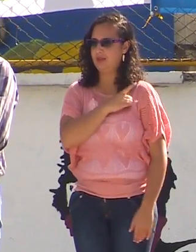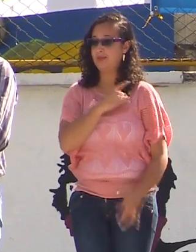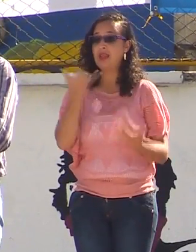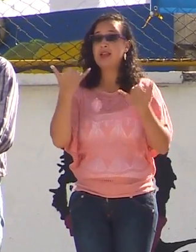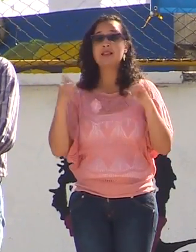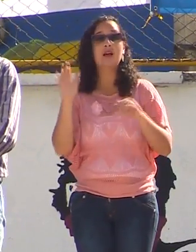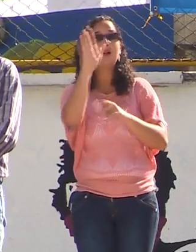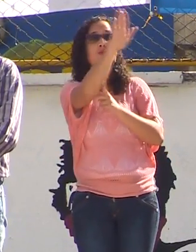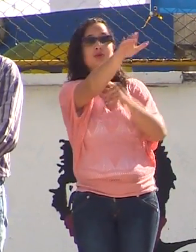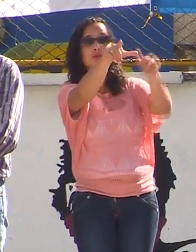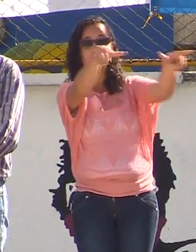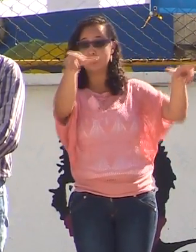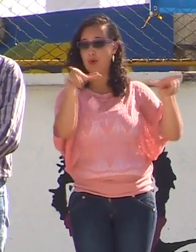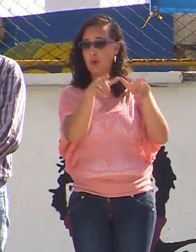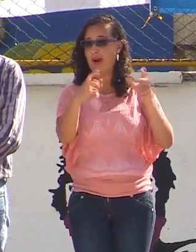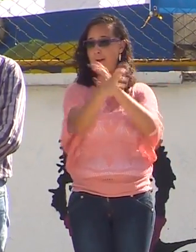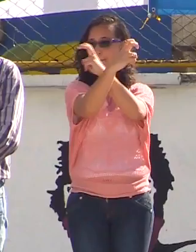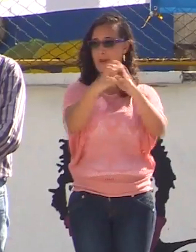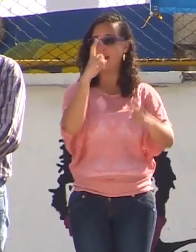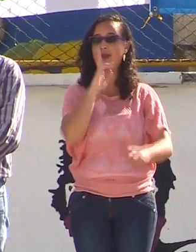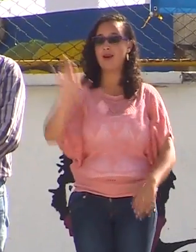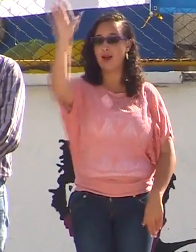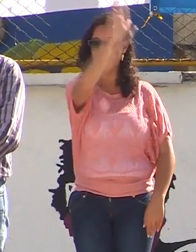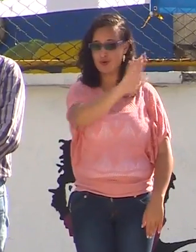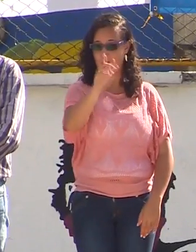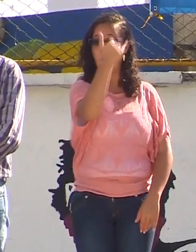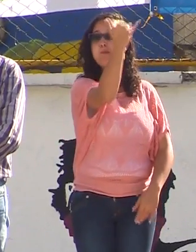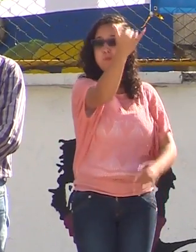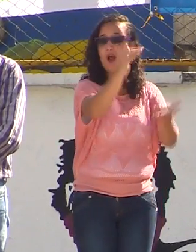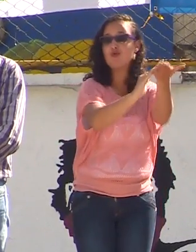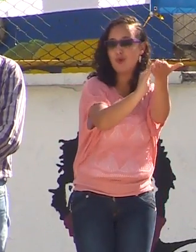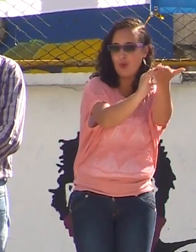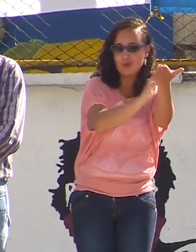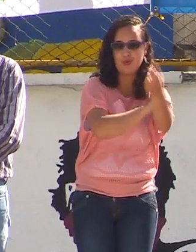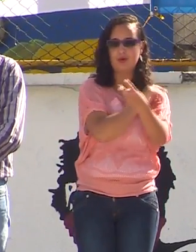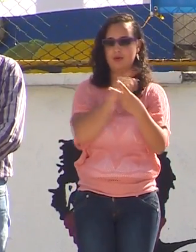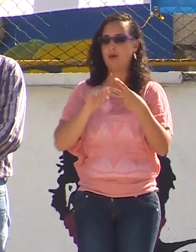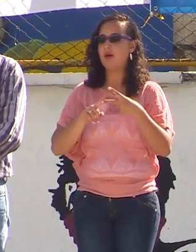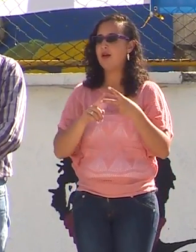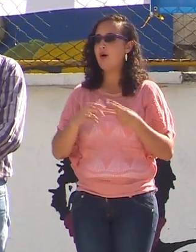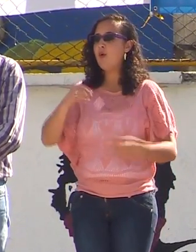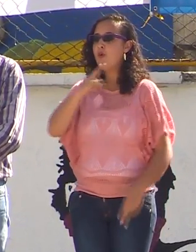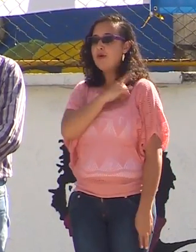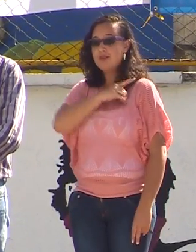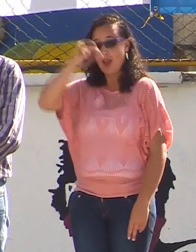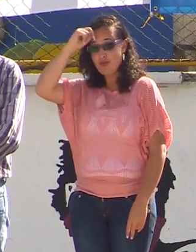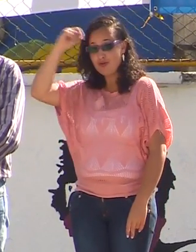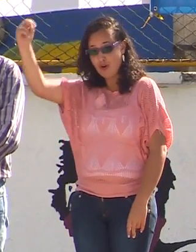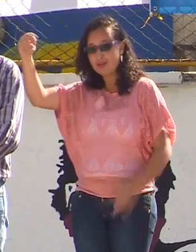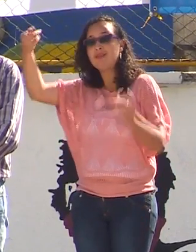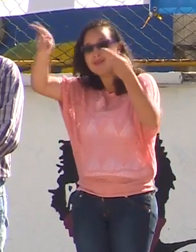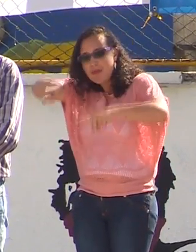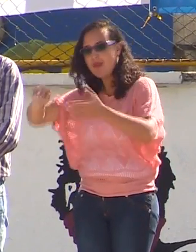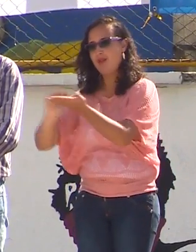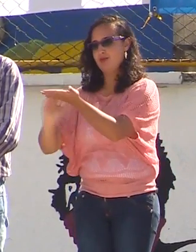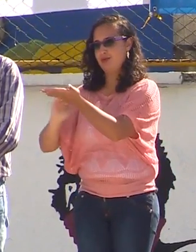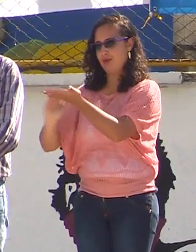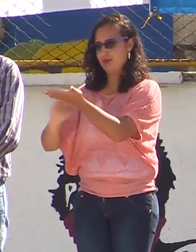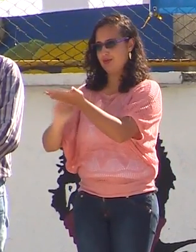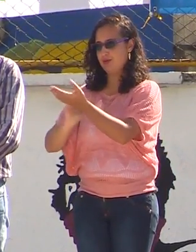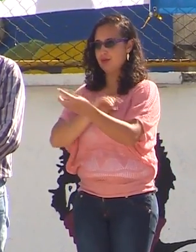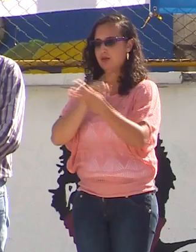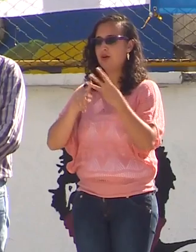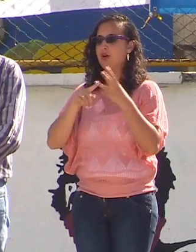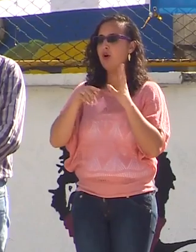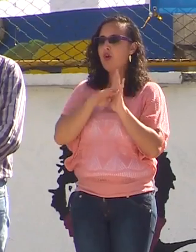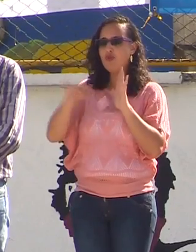Parque Nacional, el cerramiento de Valmaría, las mejoras realizadas en el Nogal